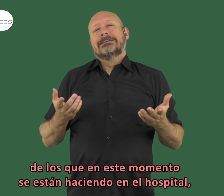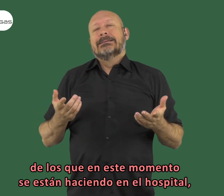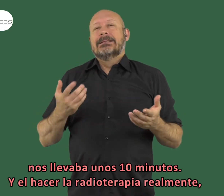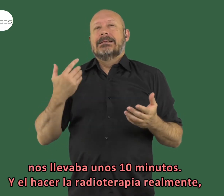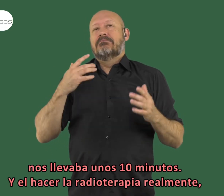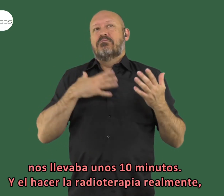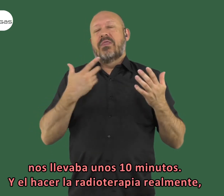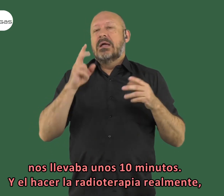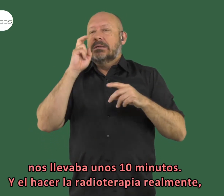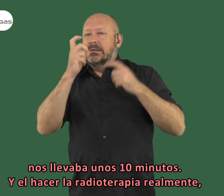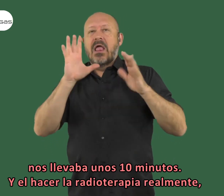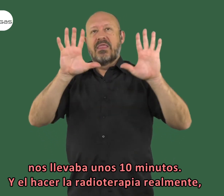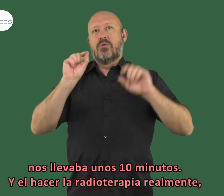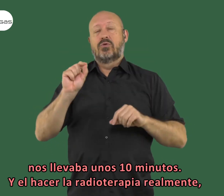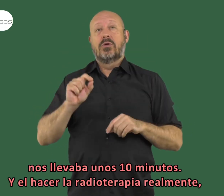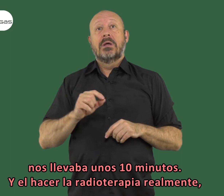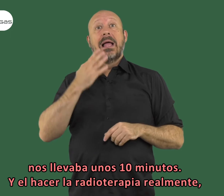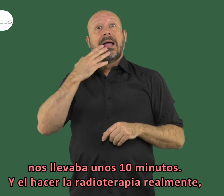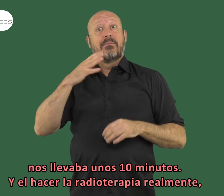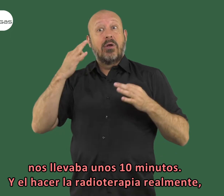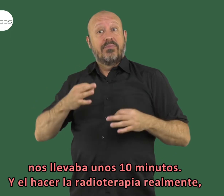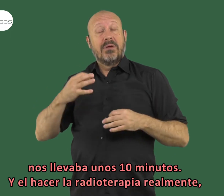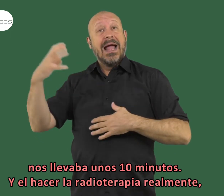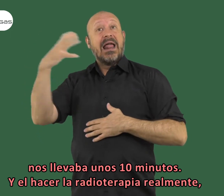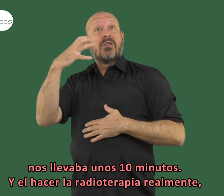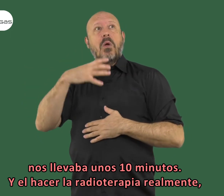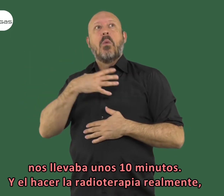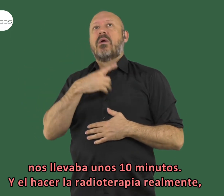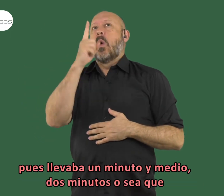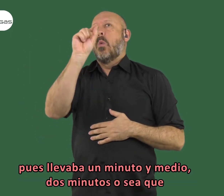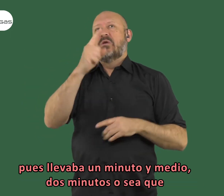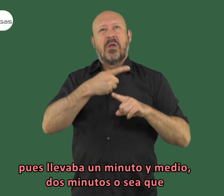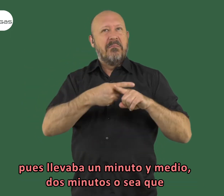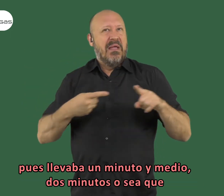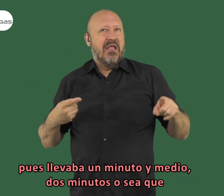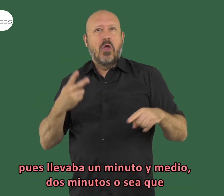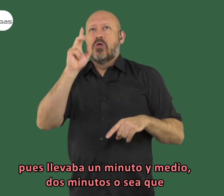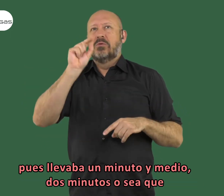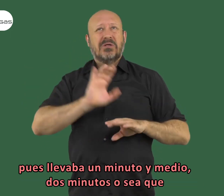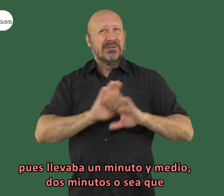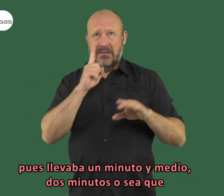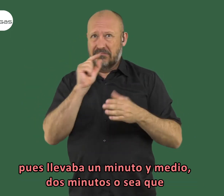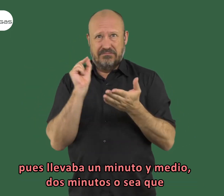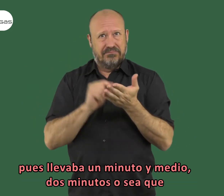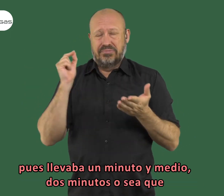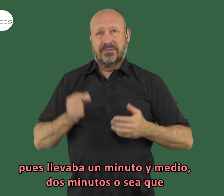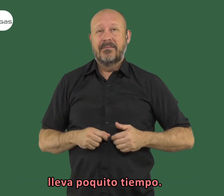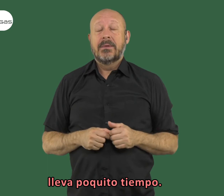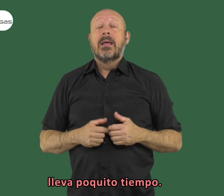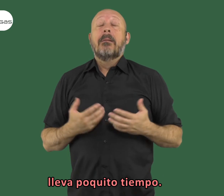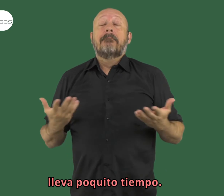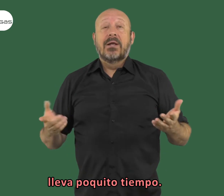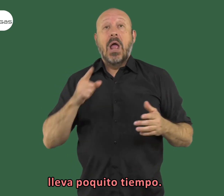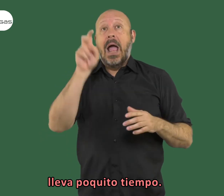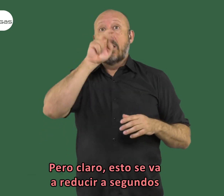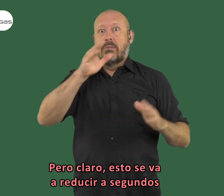el hospital, pues nos lleva unos 10 minutos y el hacer la radioterapia realmente pues lleva 1 minuto y medio, 2 minutos, o sea que lleva